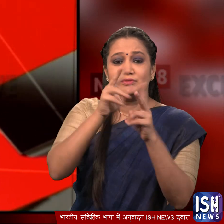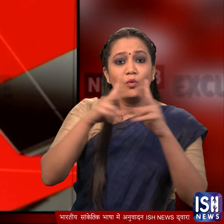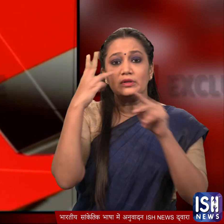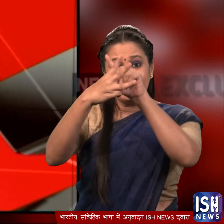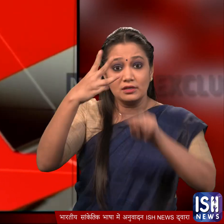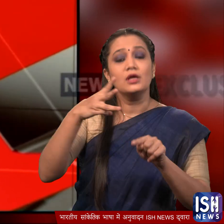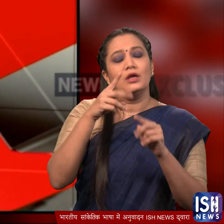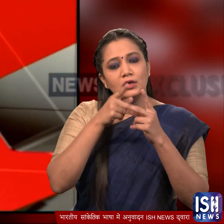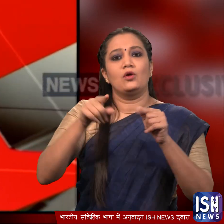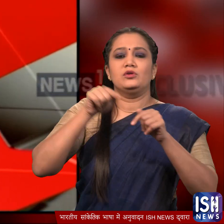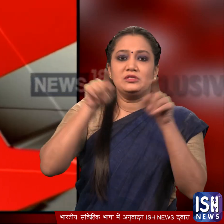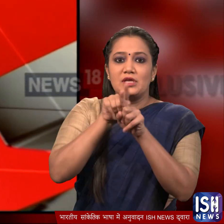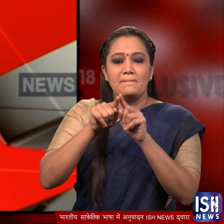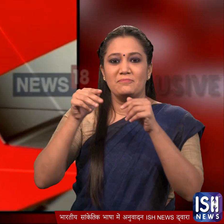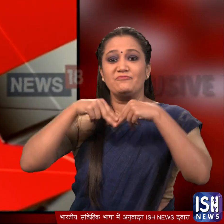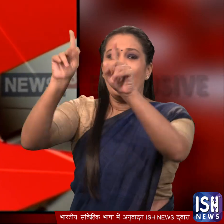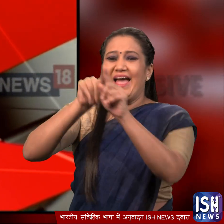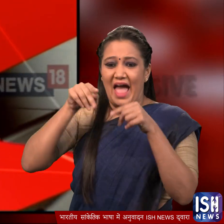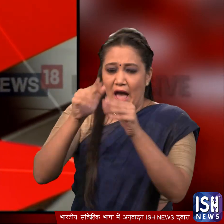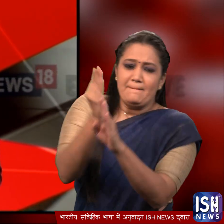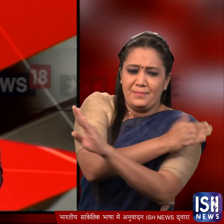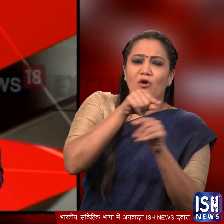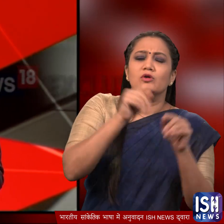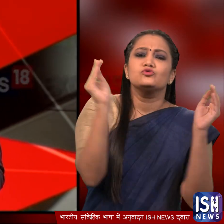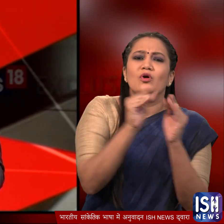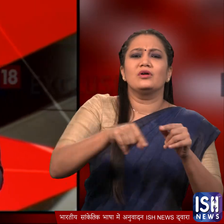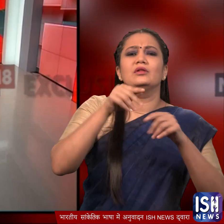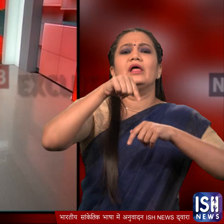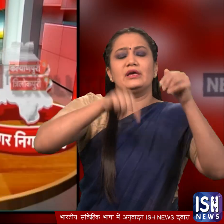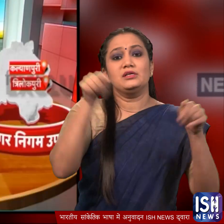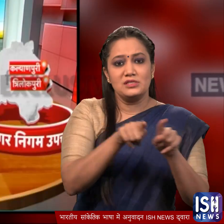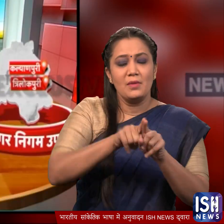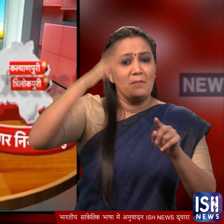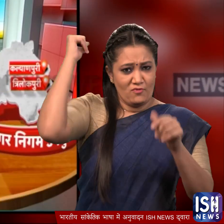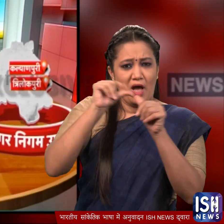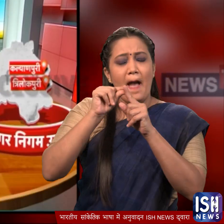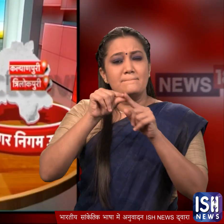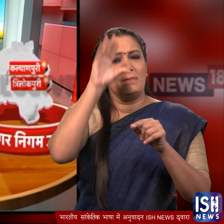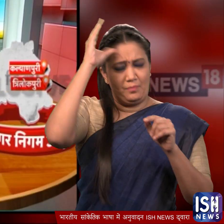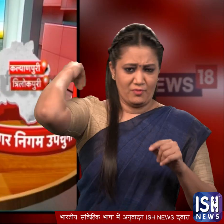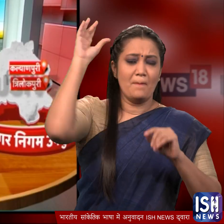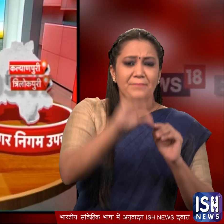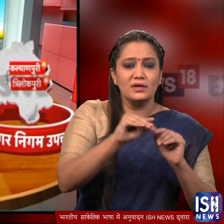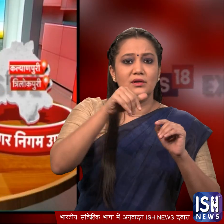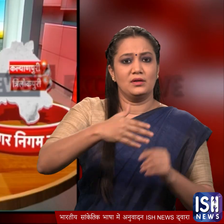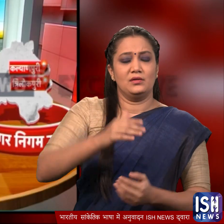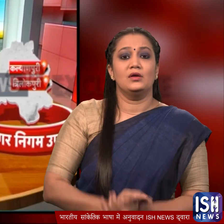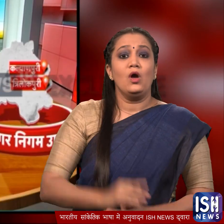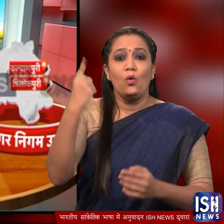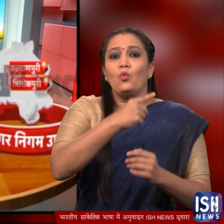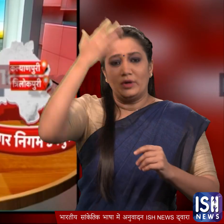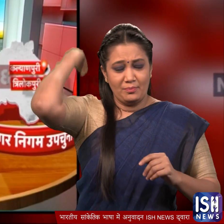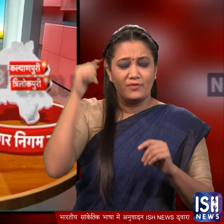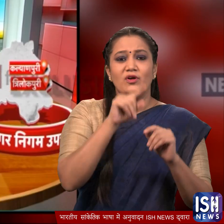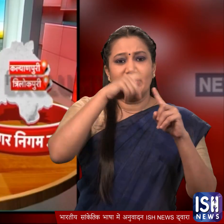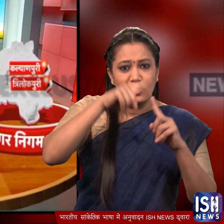साल दिल्ली के तीनों नगर निगमों में होने वाले चुनाव का सेमीफाइनल माना जा रहा है, जिसमें आम आदमी पार्टी का प्रदर्शन पिछली बार से बेहतर रहा, क्योंकि उसे